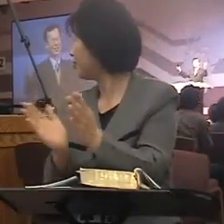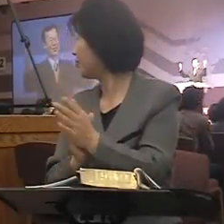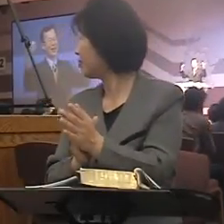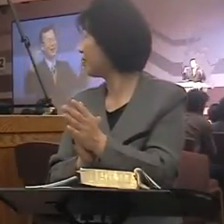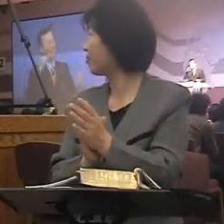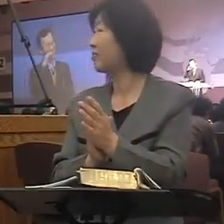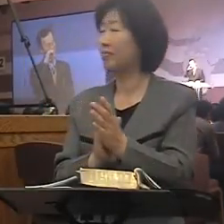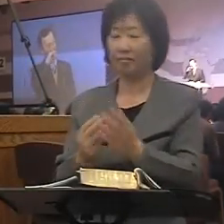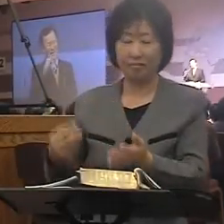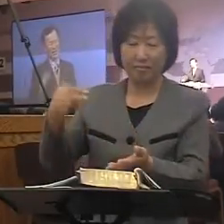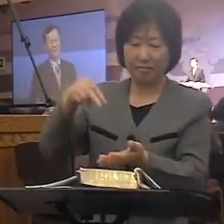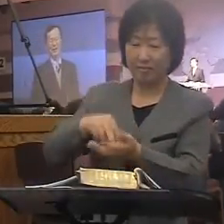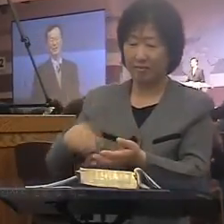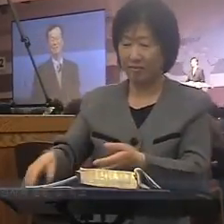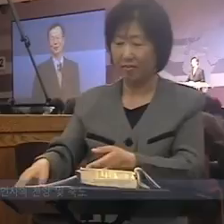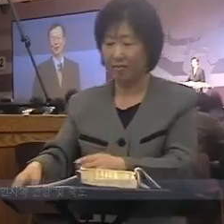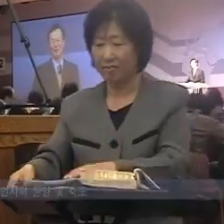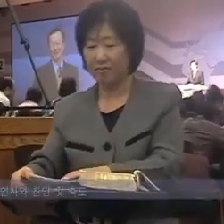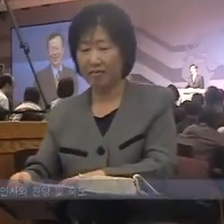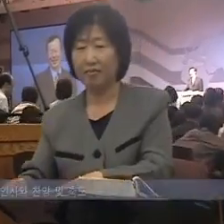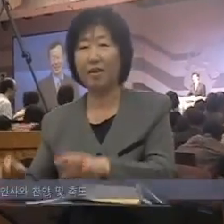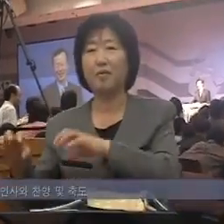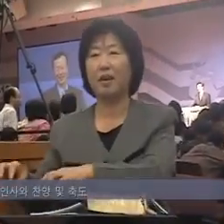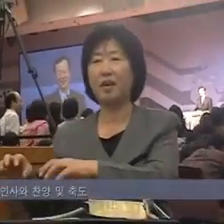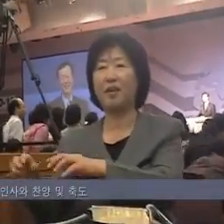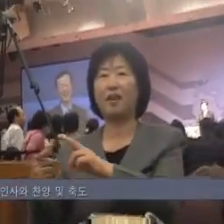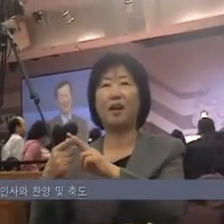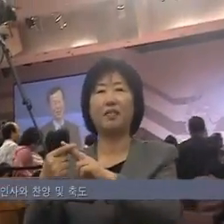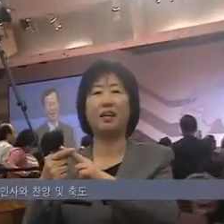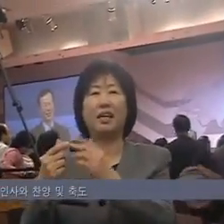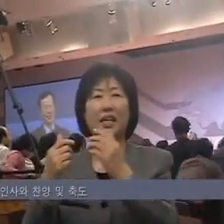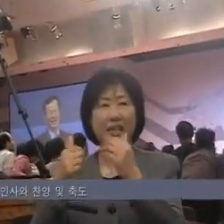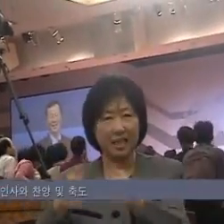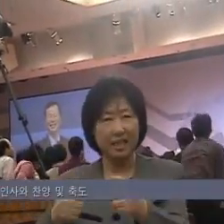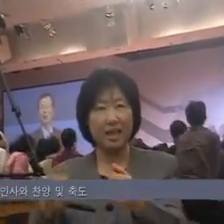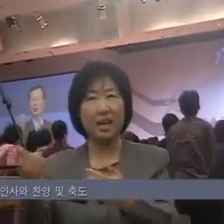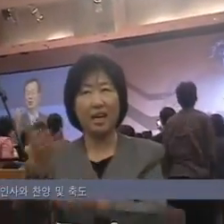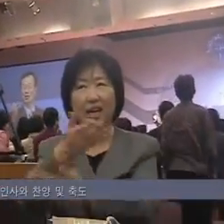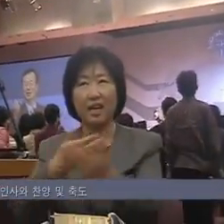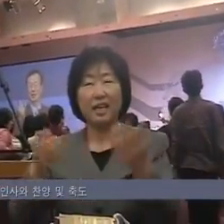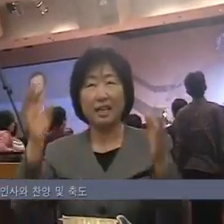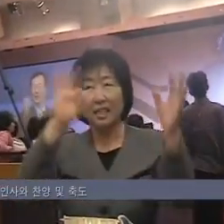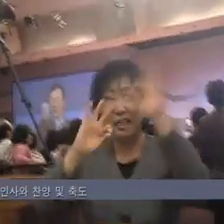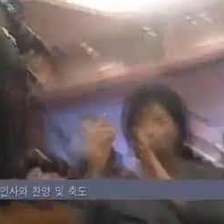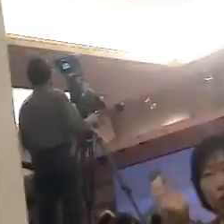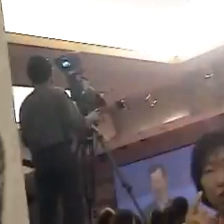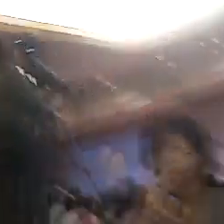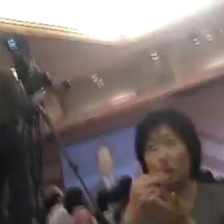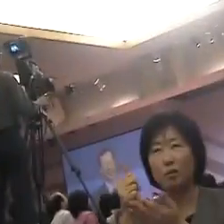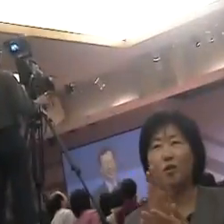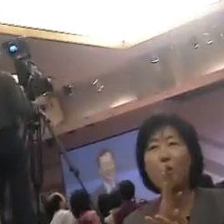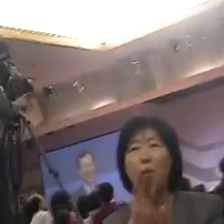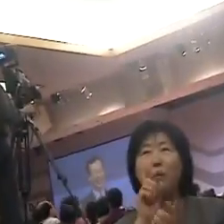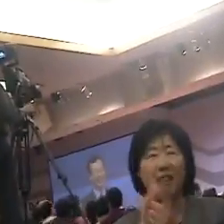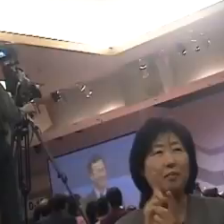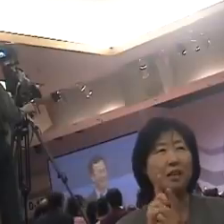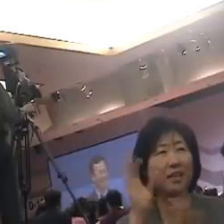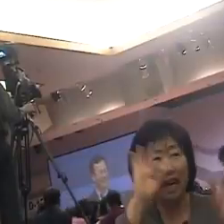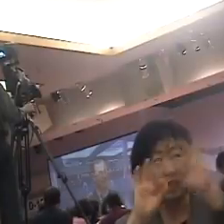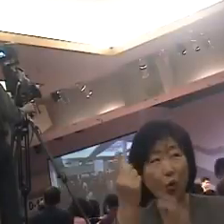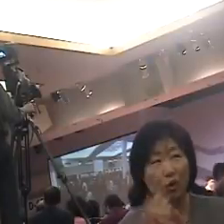다 같이 일어나 옆에 계신 분들과 함께 우리 인사를 나누겠습니다. 찾아오신 주님을 꼭 만납시다.